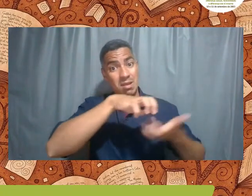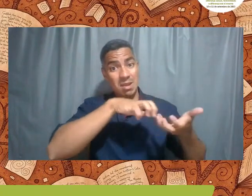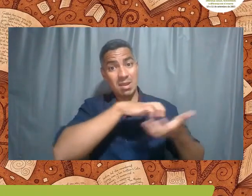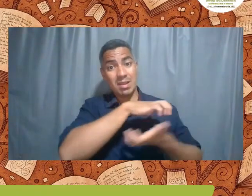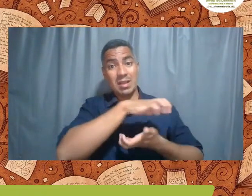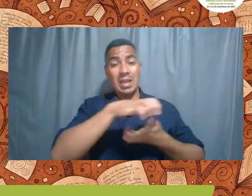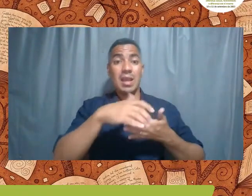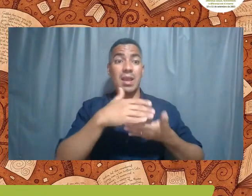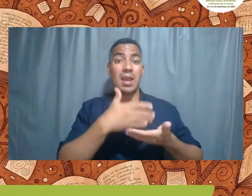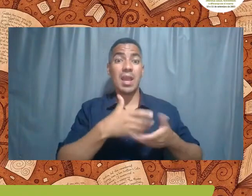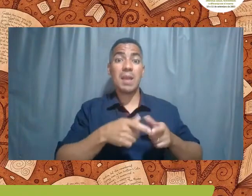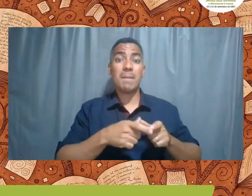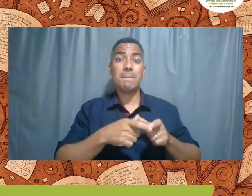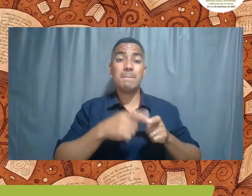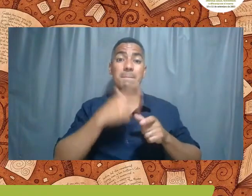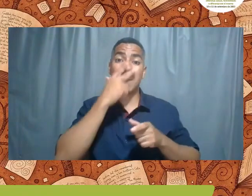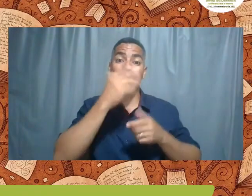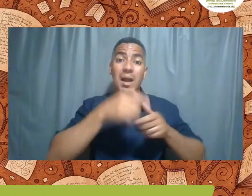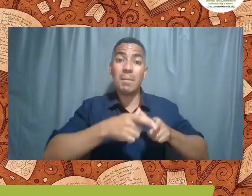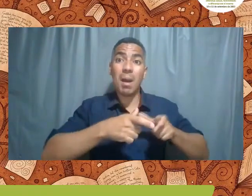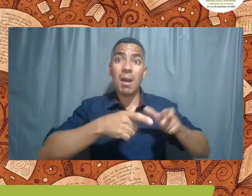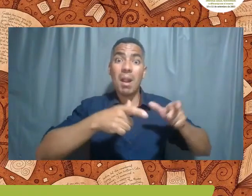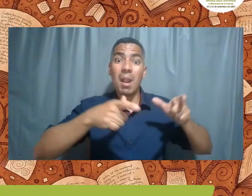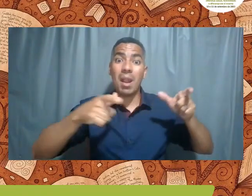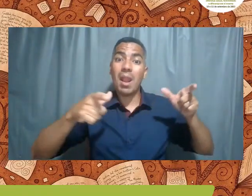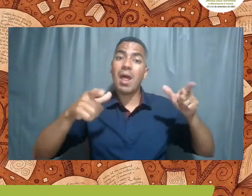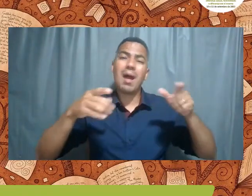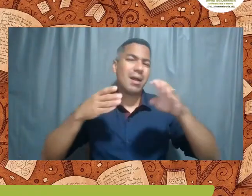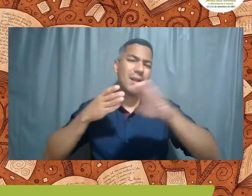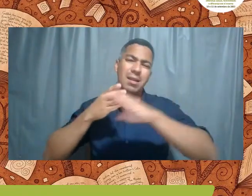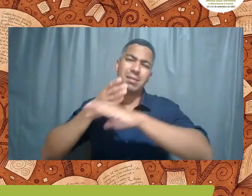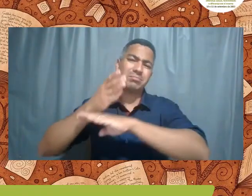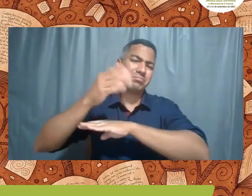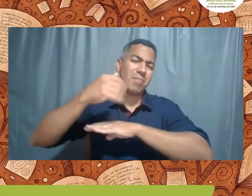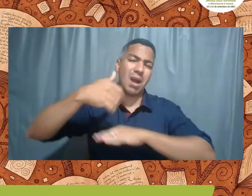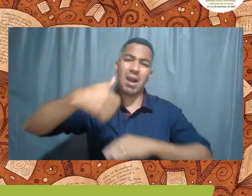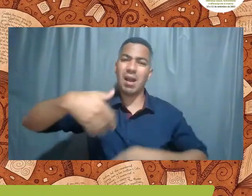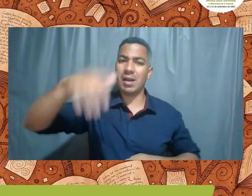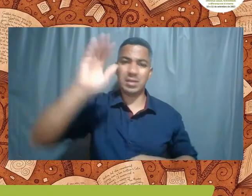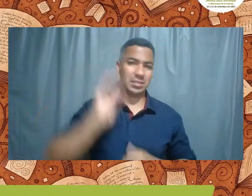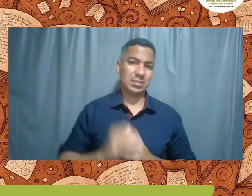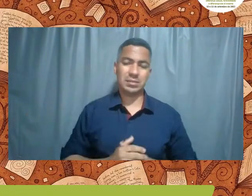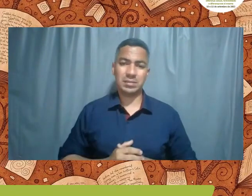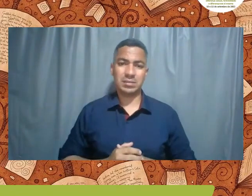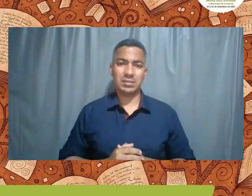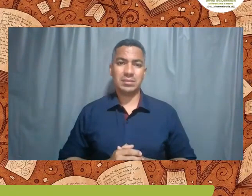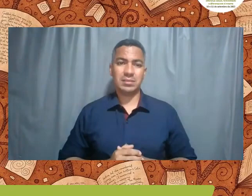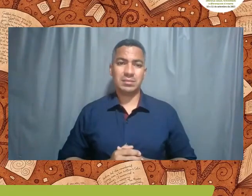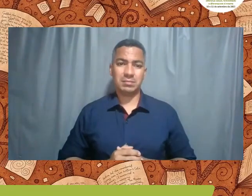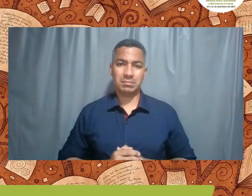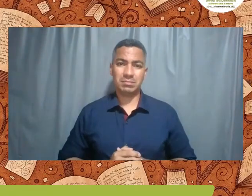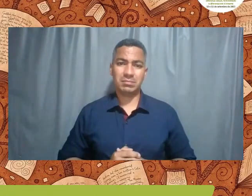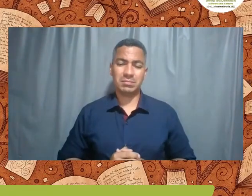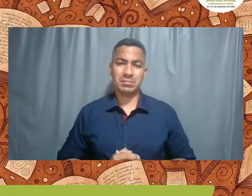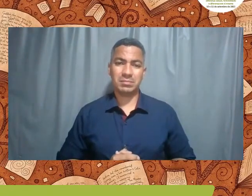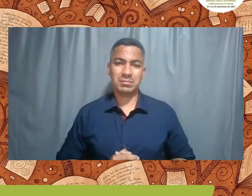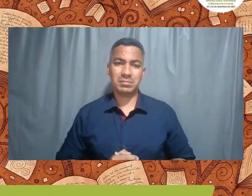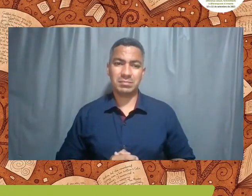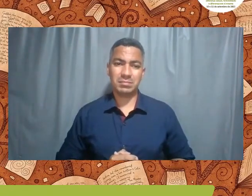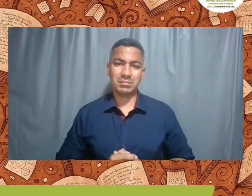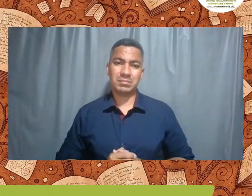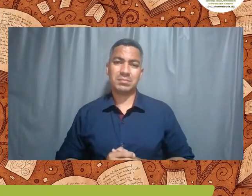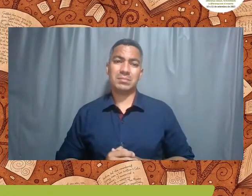além do movimento feminista inicial, né, que foi o sufragismo, que se deu nas